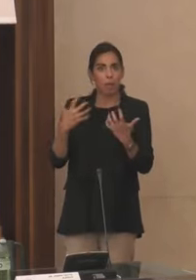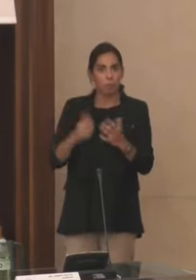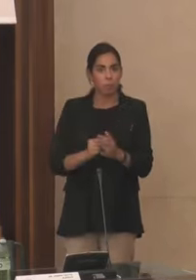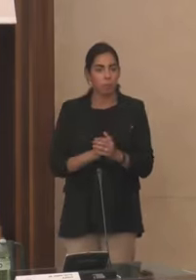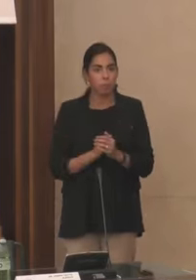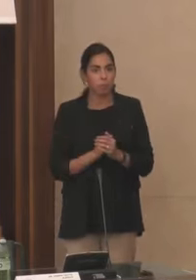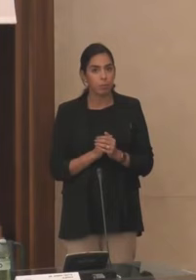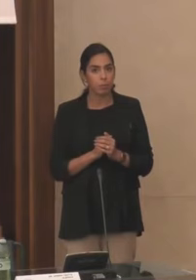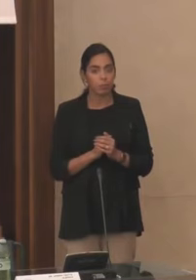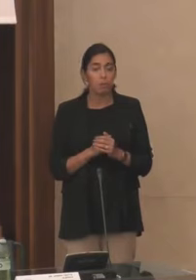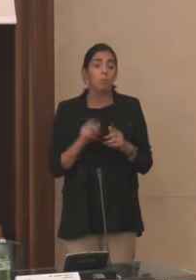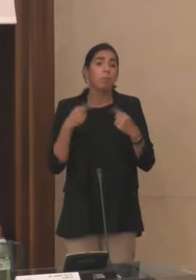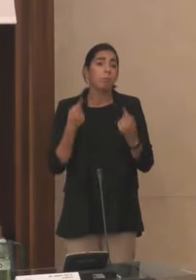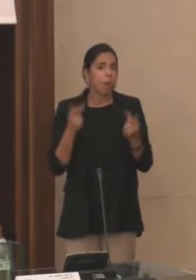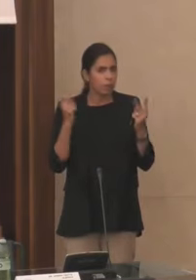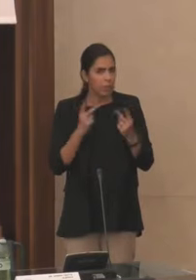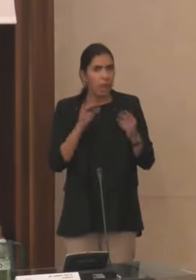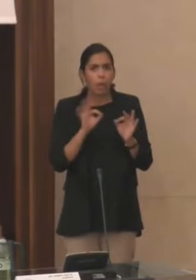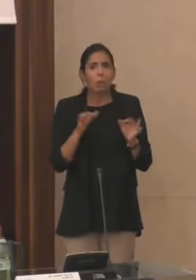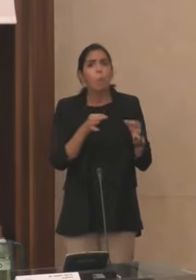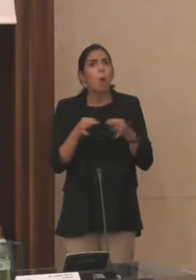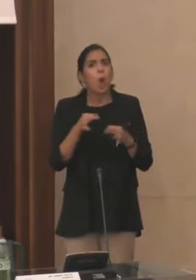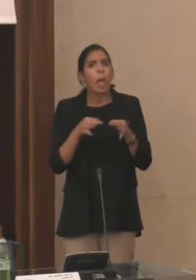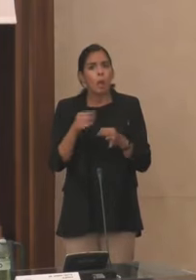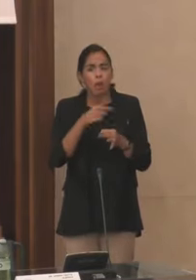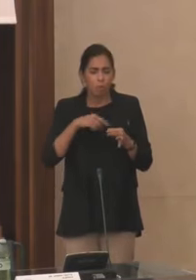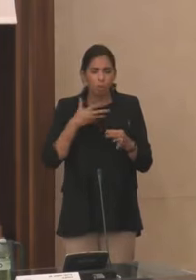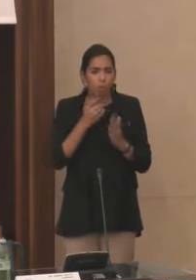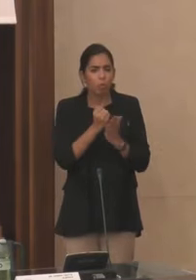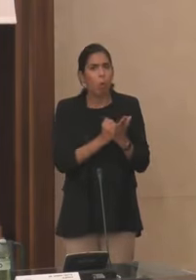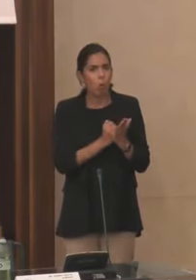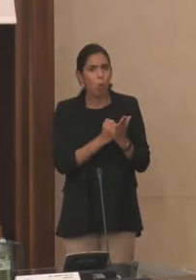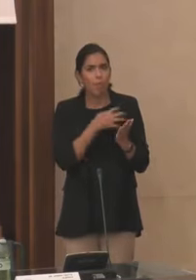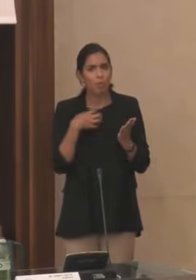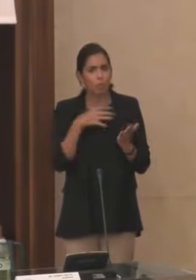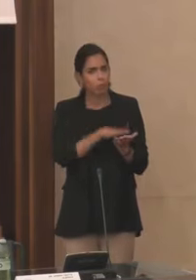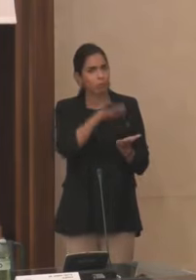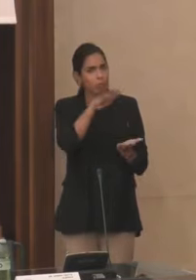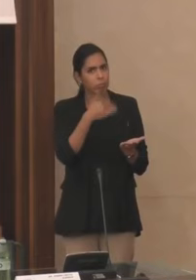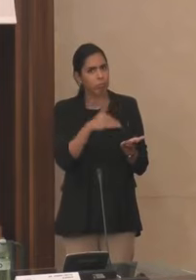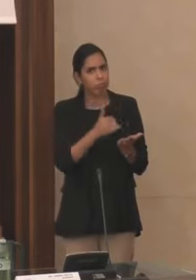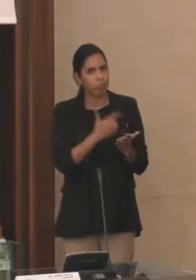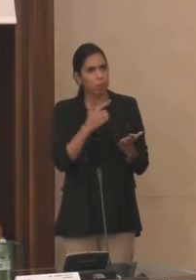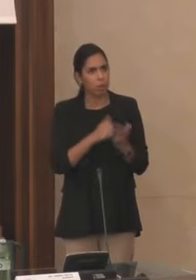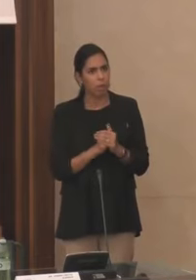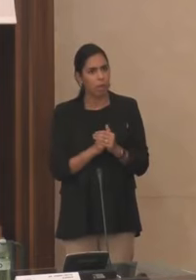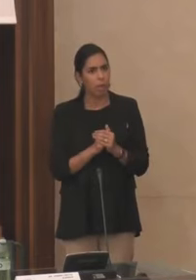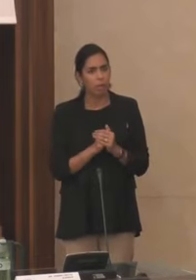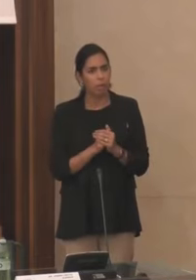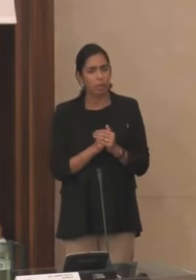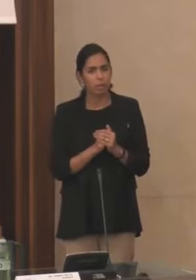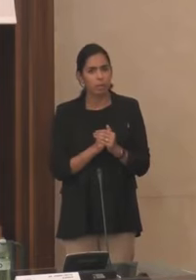Poi, in verità, per certe molecole noi abbiamo anche una documentazione scientifica importante. Per l'ivermectina abbiamo una